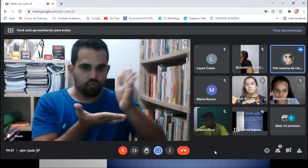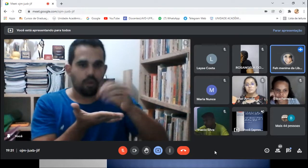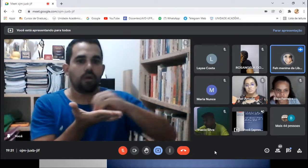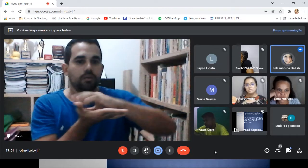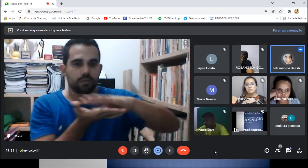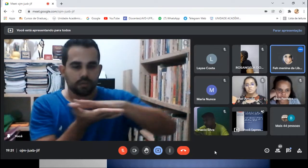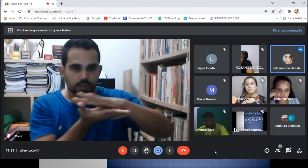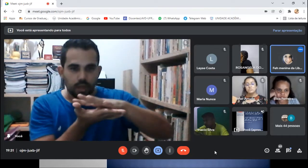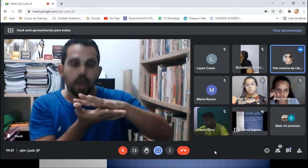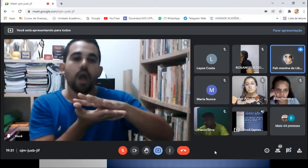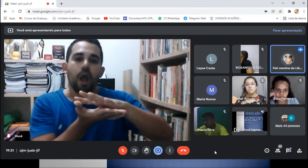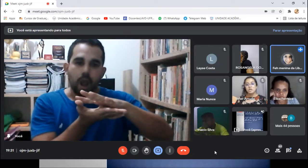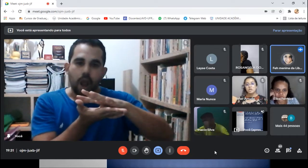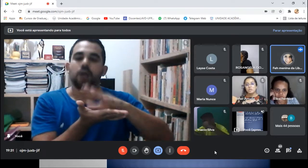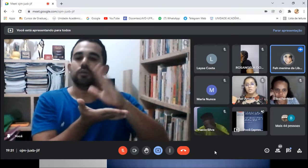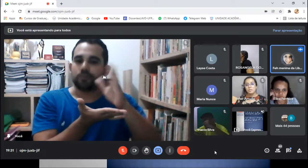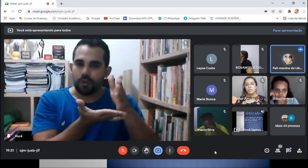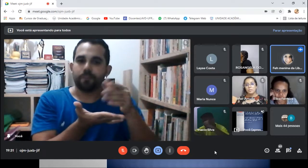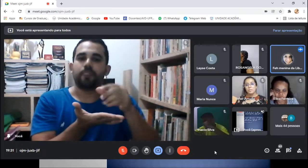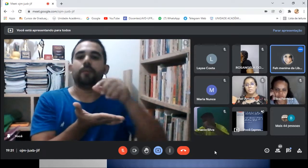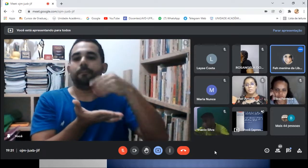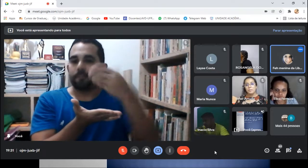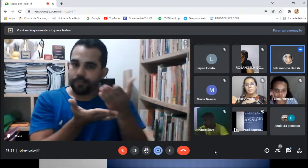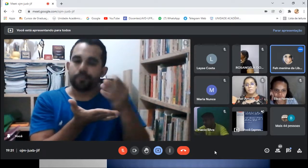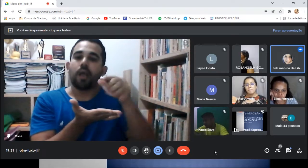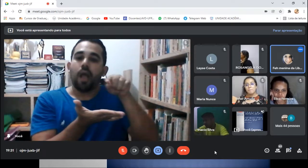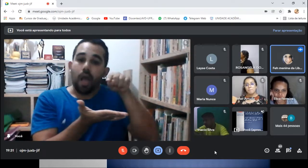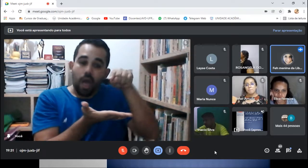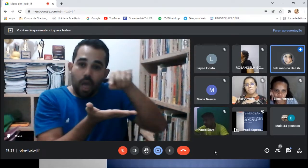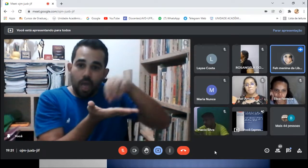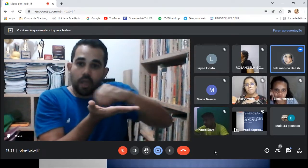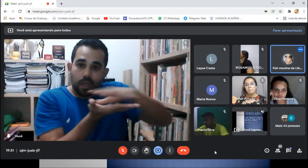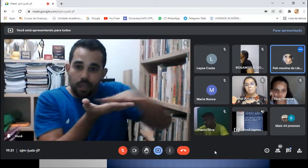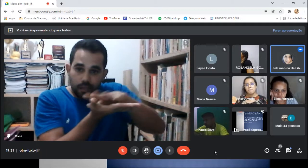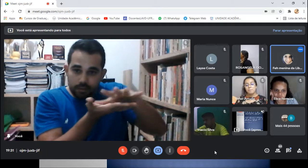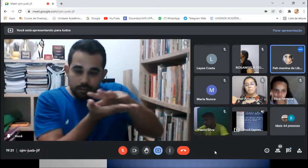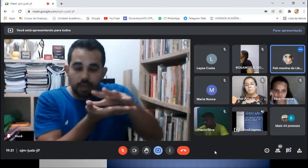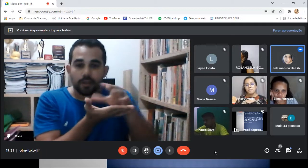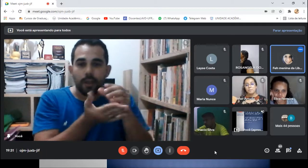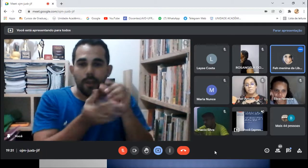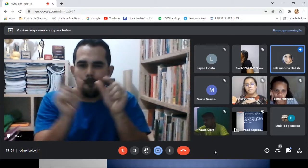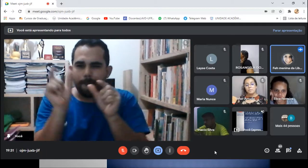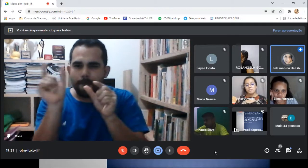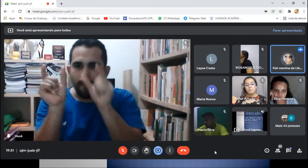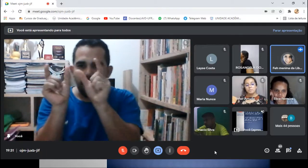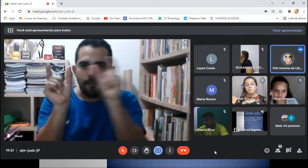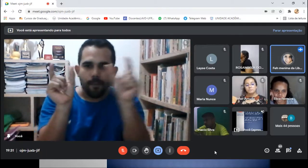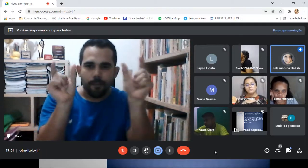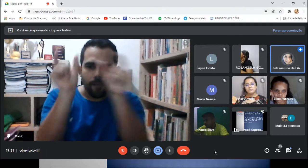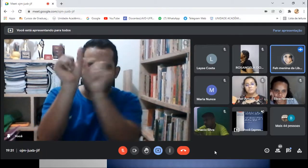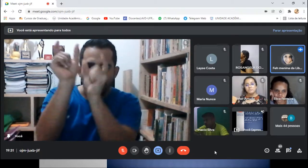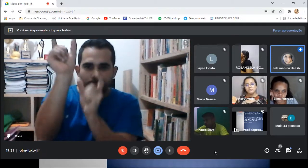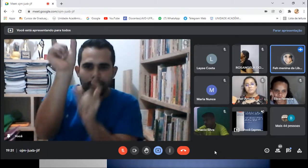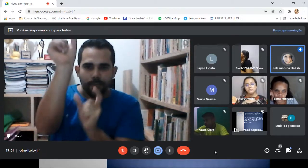não? Já estudaram a escrita de sinais? Então, a escrita de sinais, ela trabalha